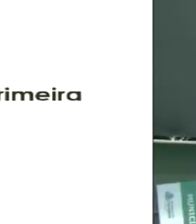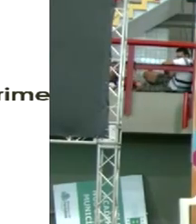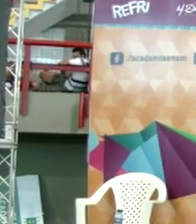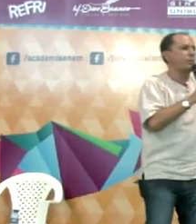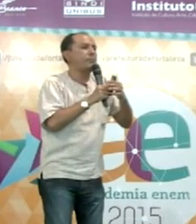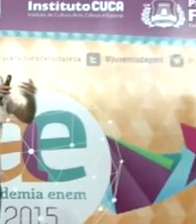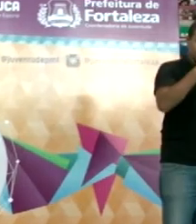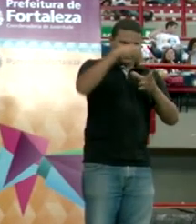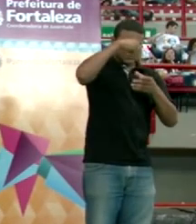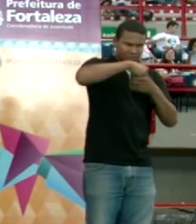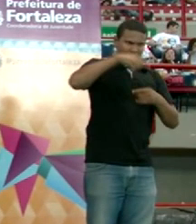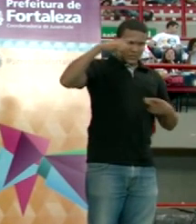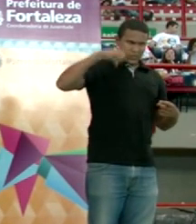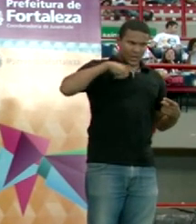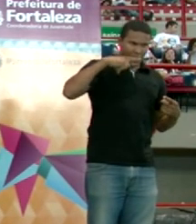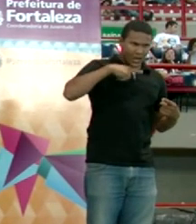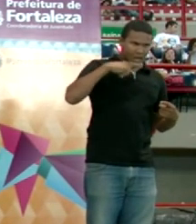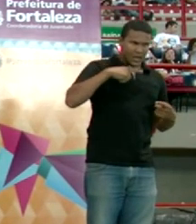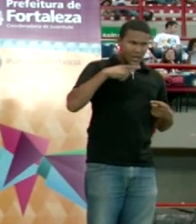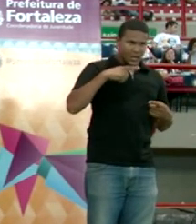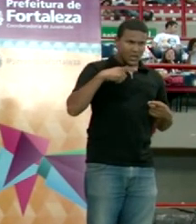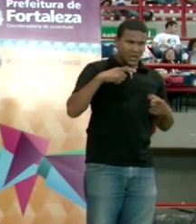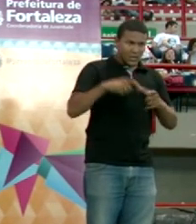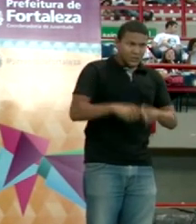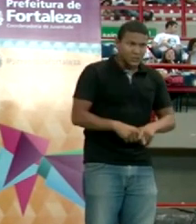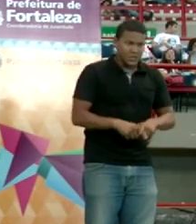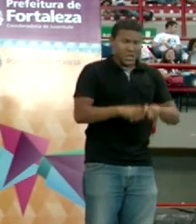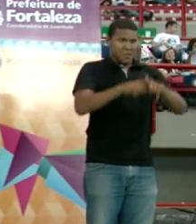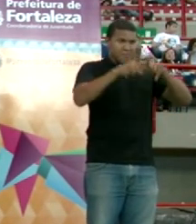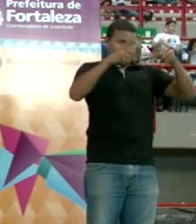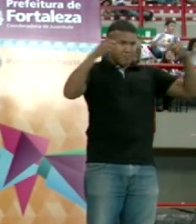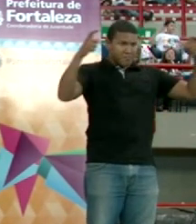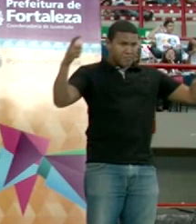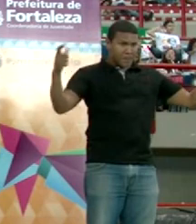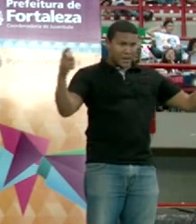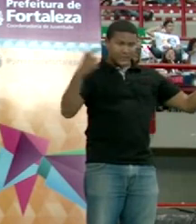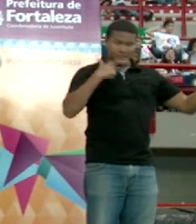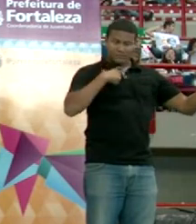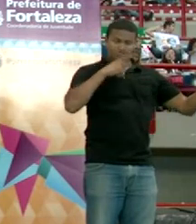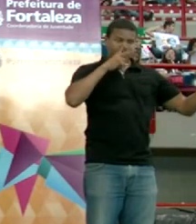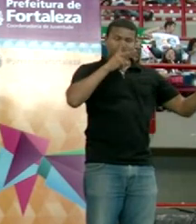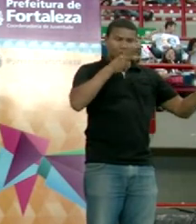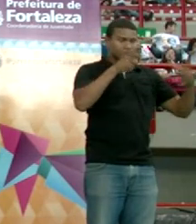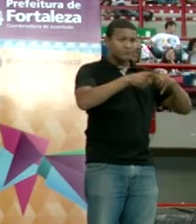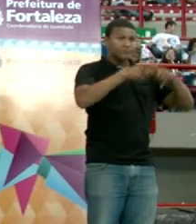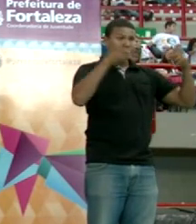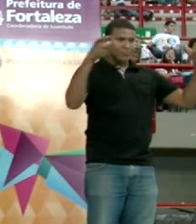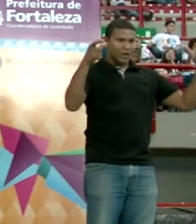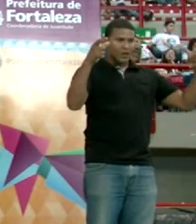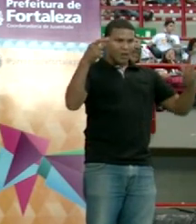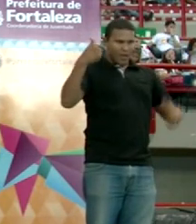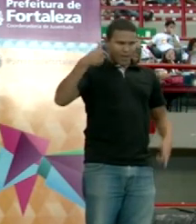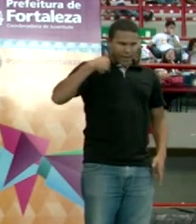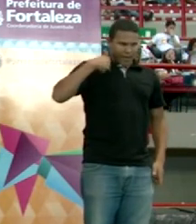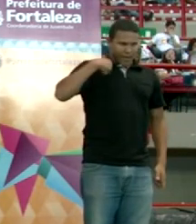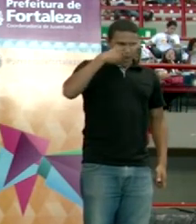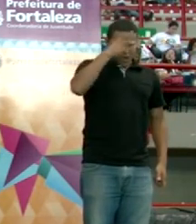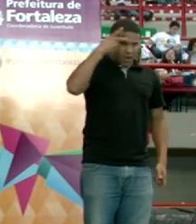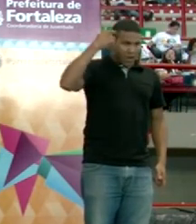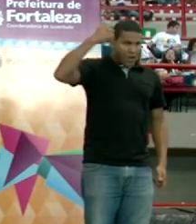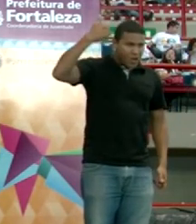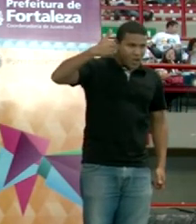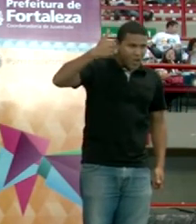texto traz o predomínio, é predominantemente marcado pelo uso da primeira